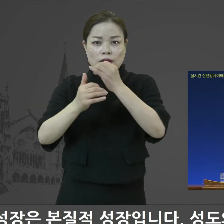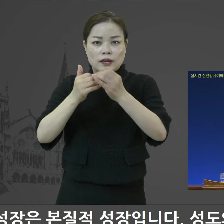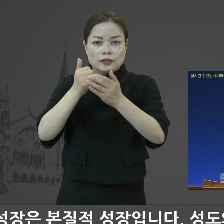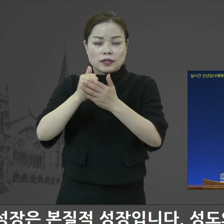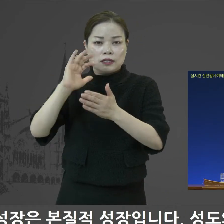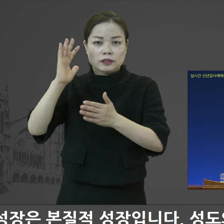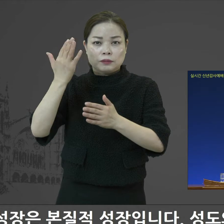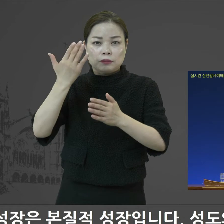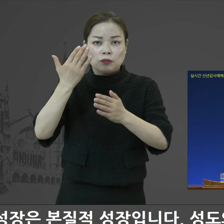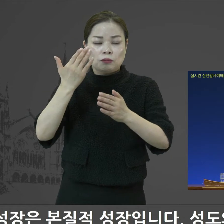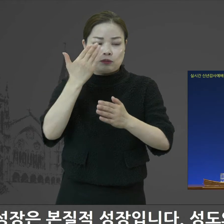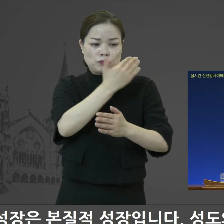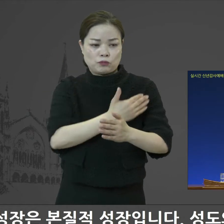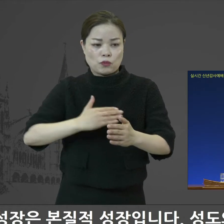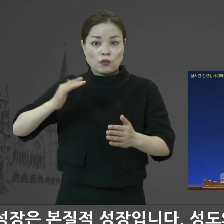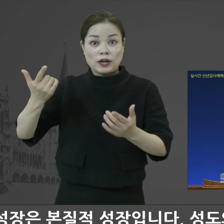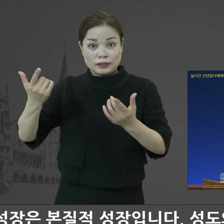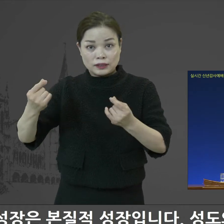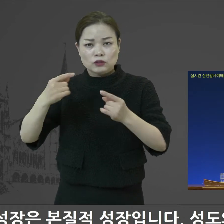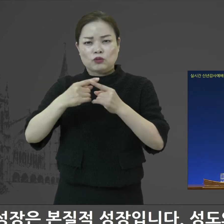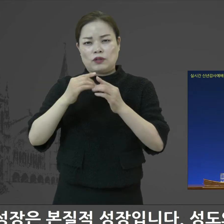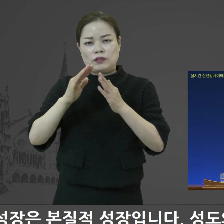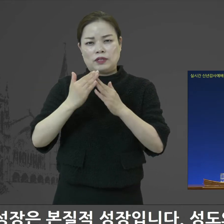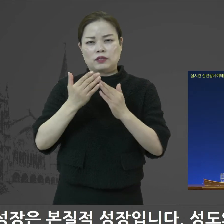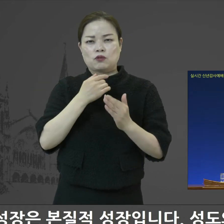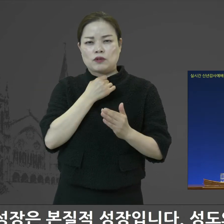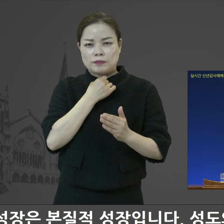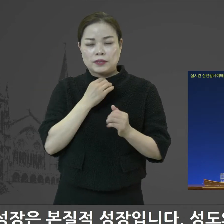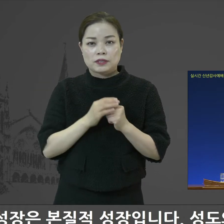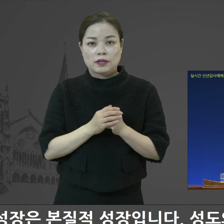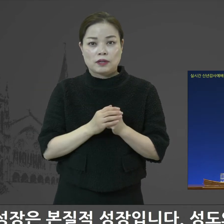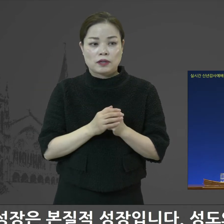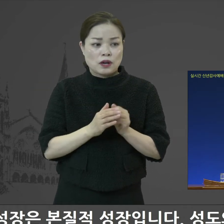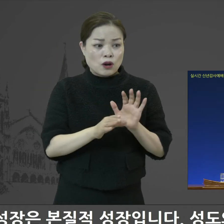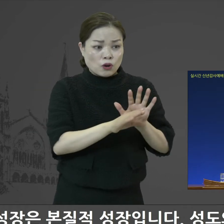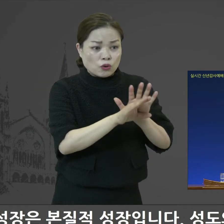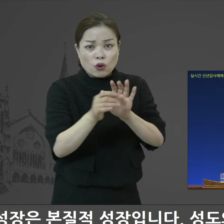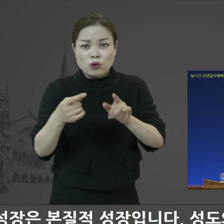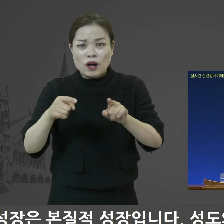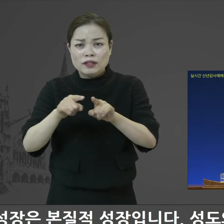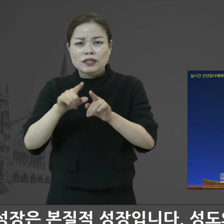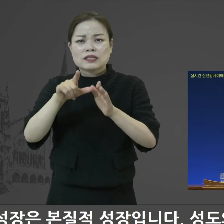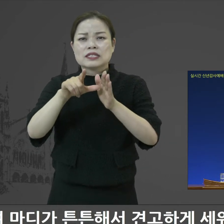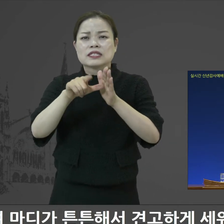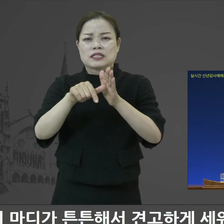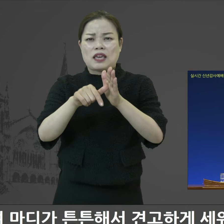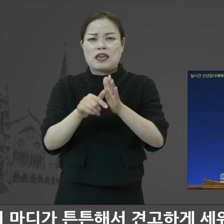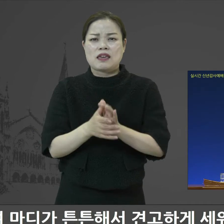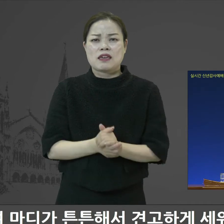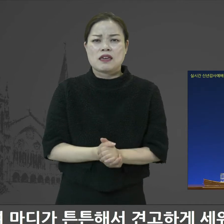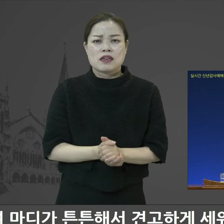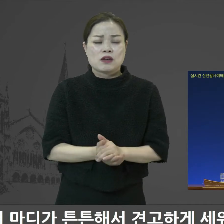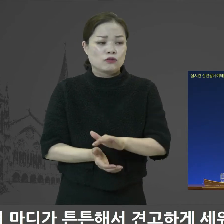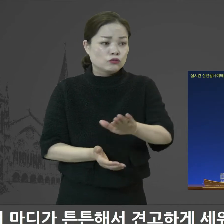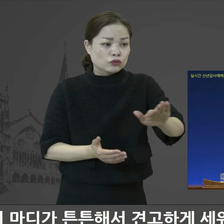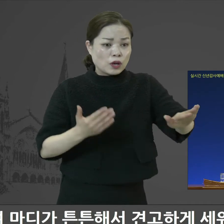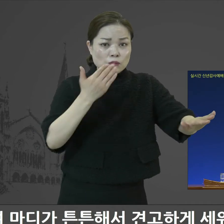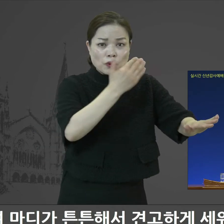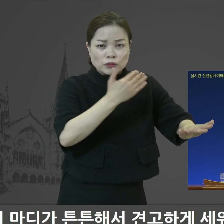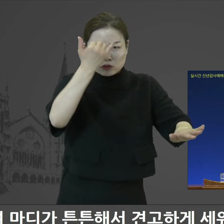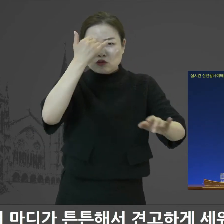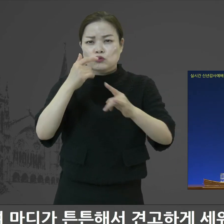몸된 교회를 보여주고 있는 겁니다. 사랑하는 여러분, 코로나와 함께하는 시대에 우리의